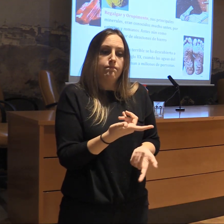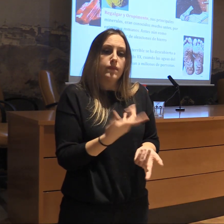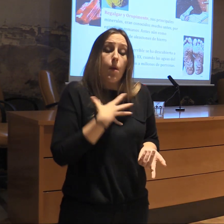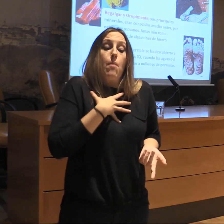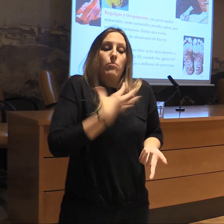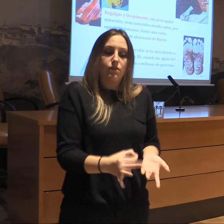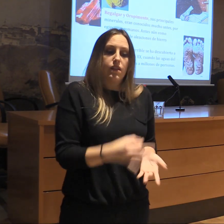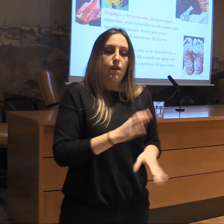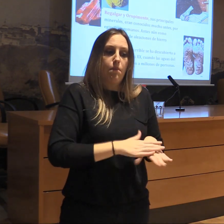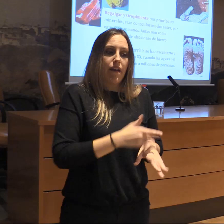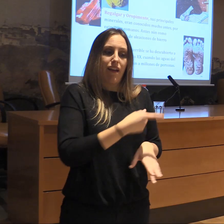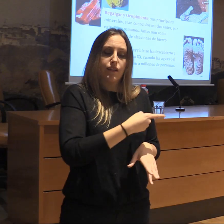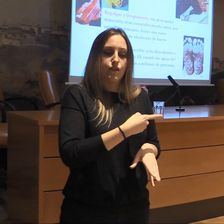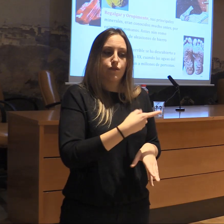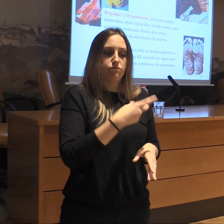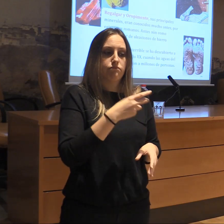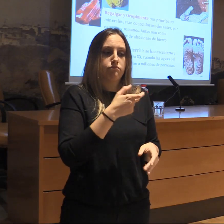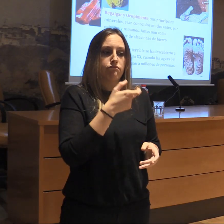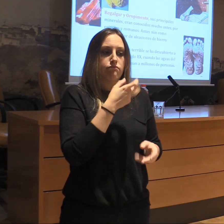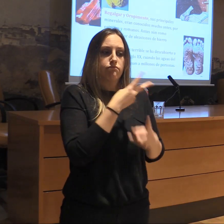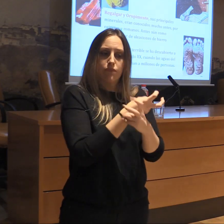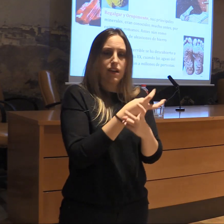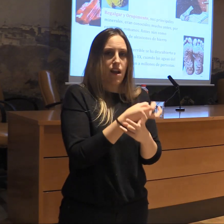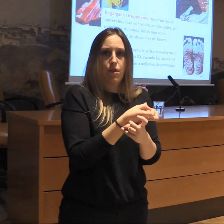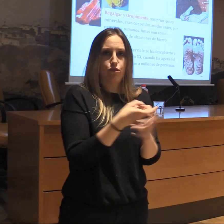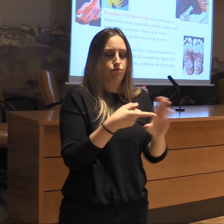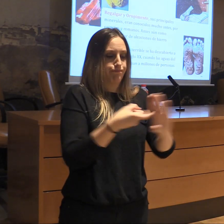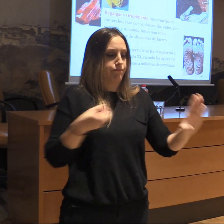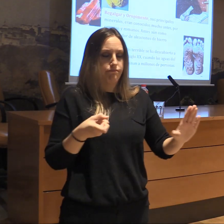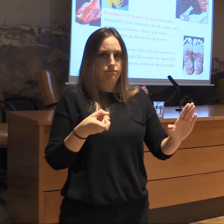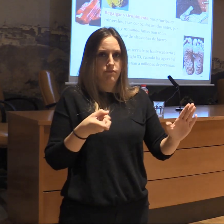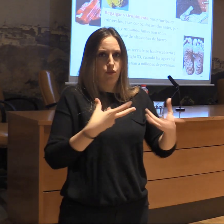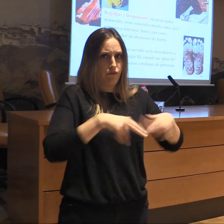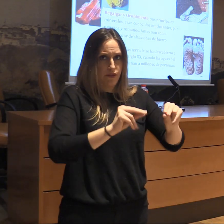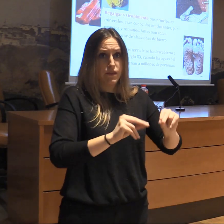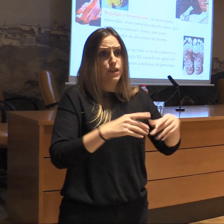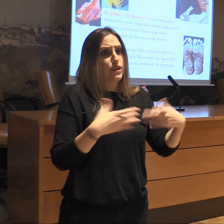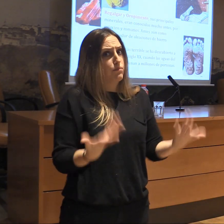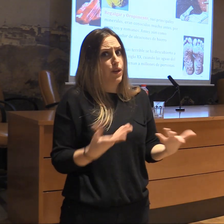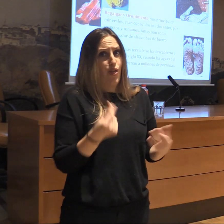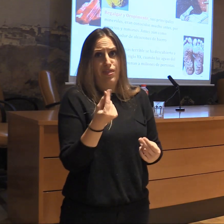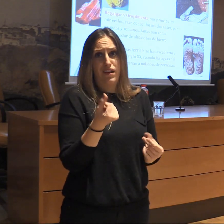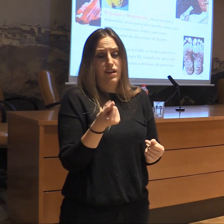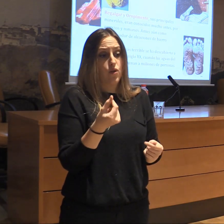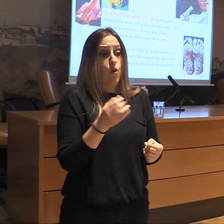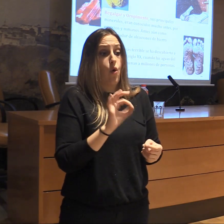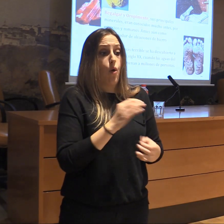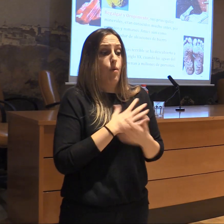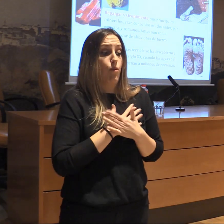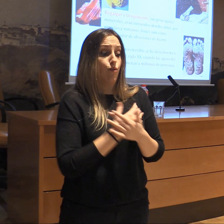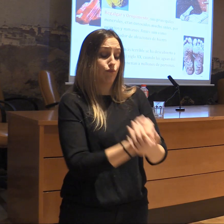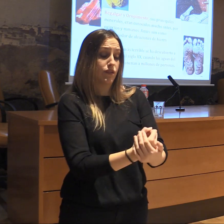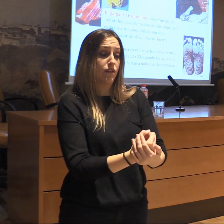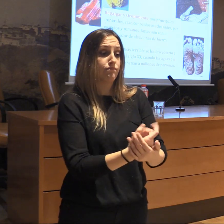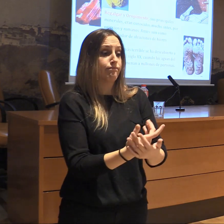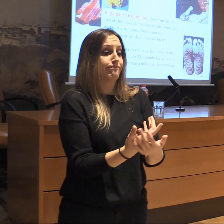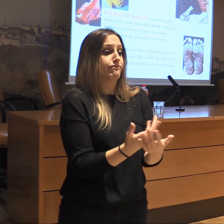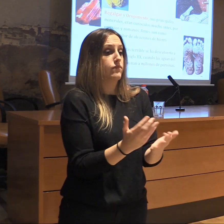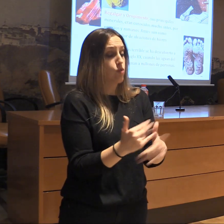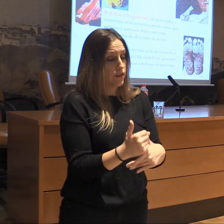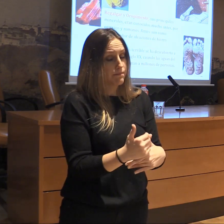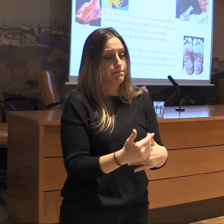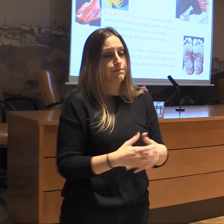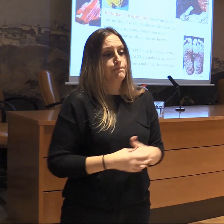estos envenenamientos, pero lo que no hay es dinero o voluntad para ponerles fin. Aprovecho